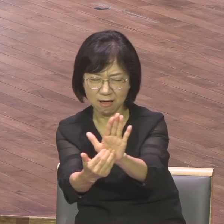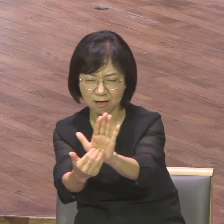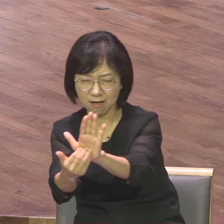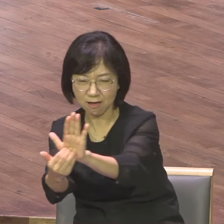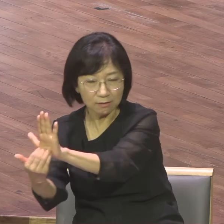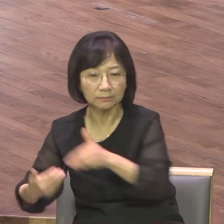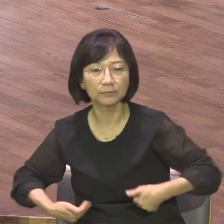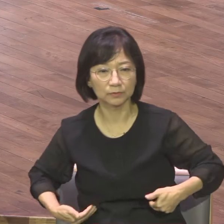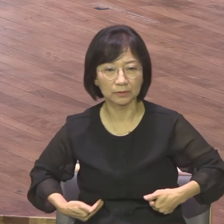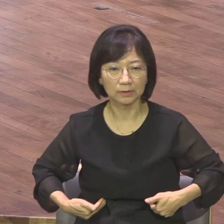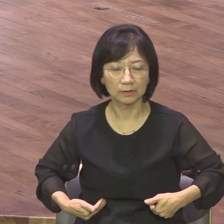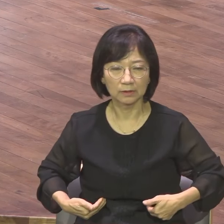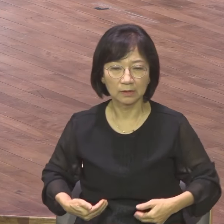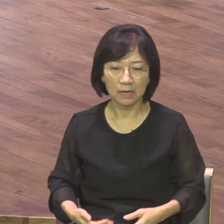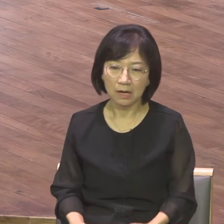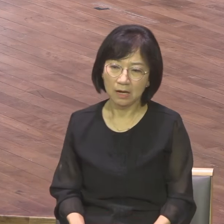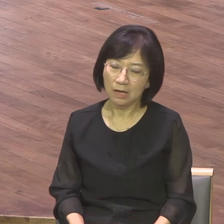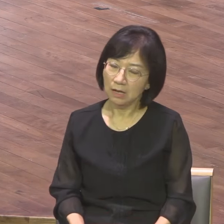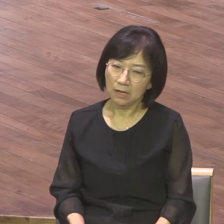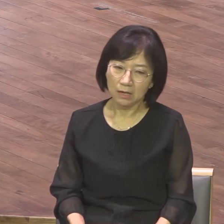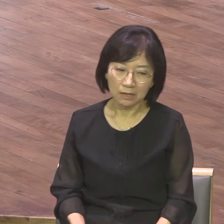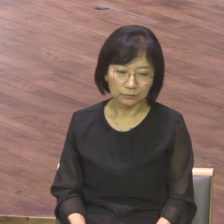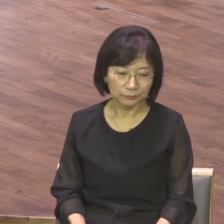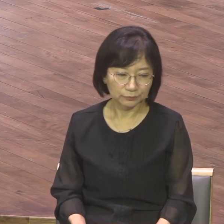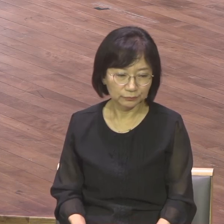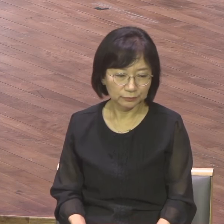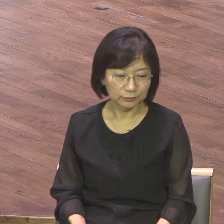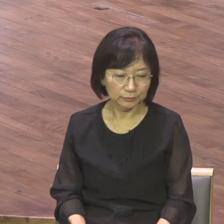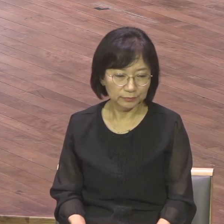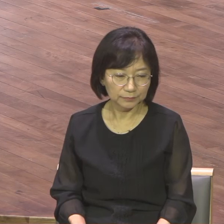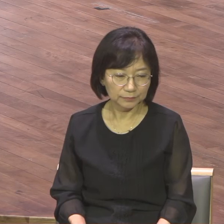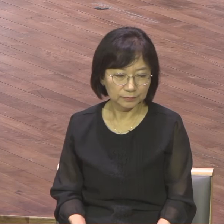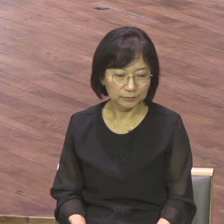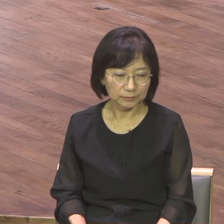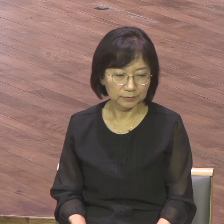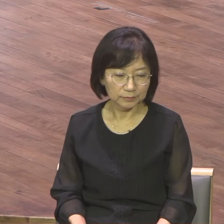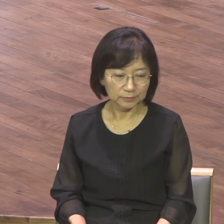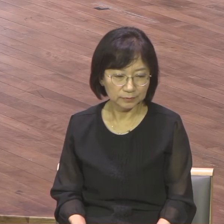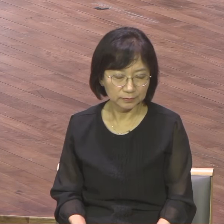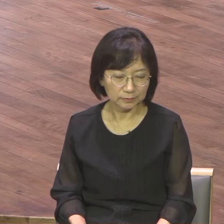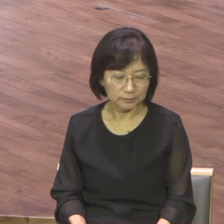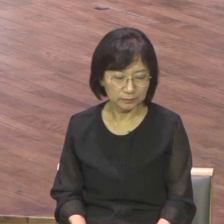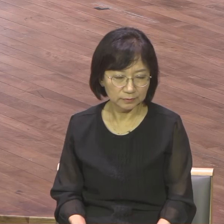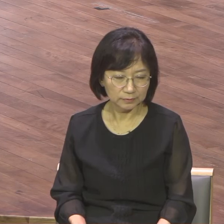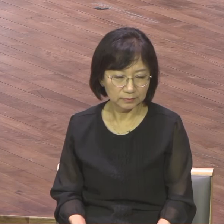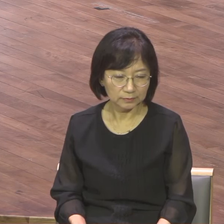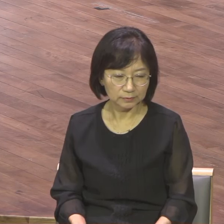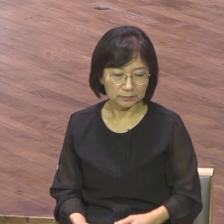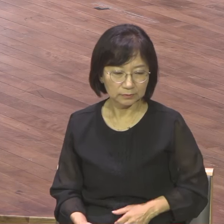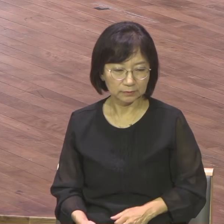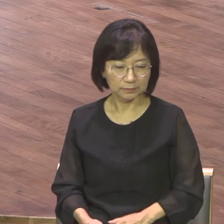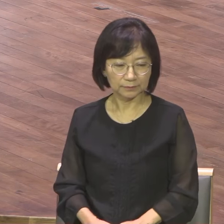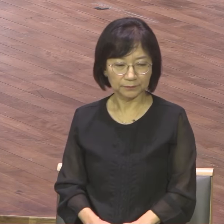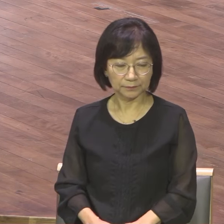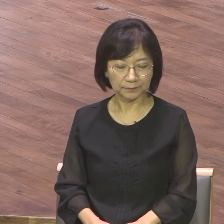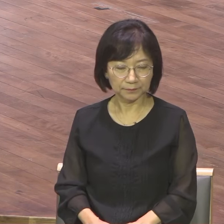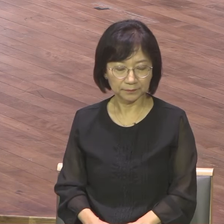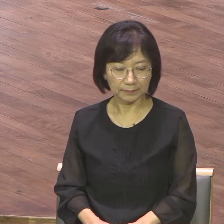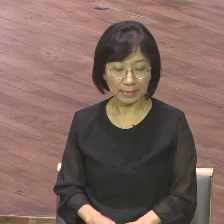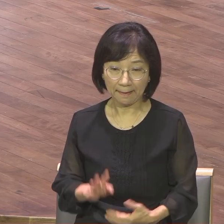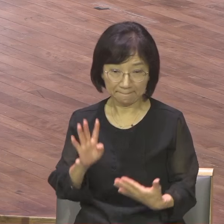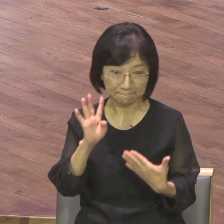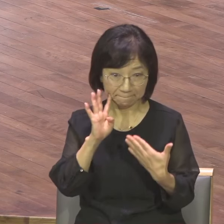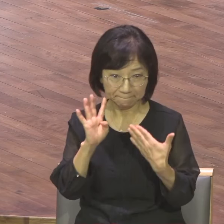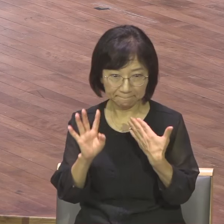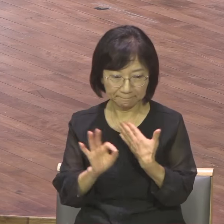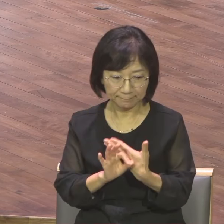당연히 막아야죠. 그런 목숨 걸고 제보고 이거 그렇게 법이 통과되어 가지고 차별권 예수만 구원